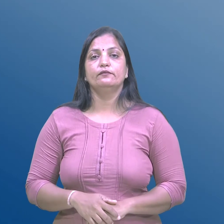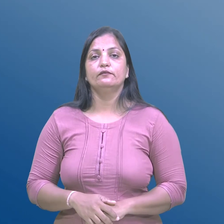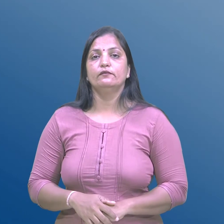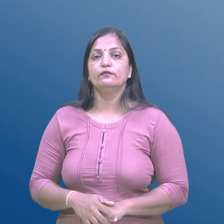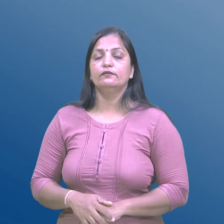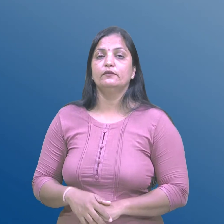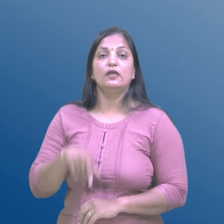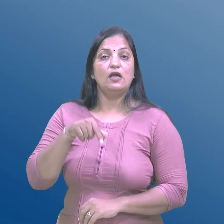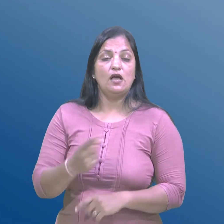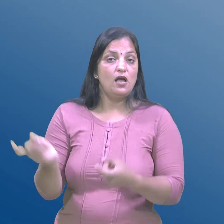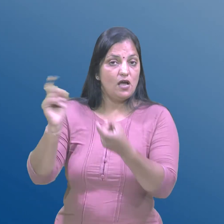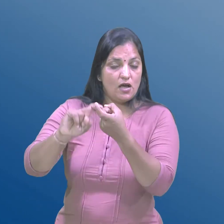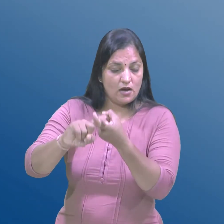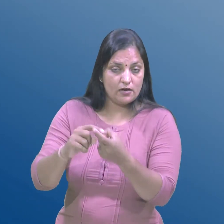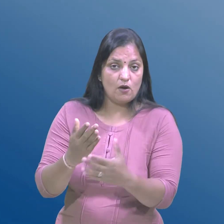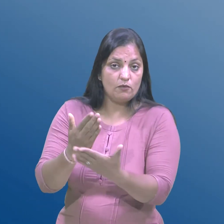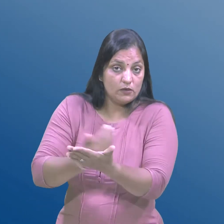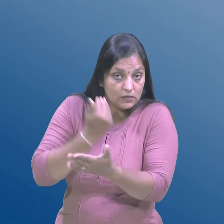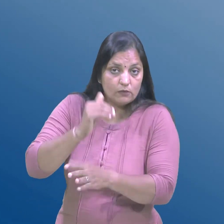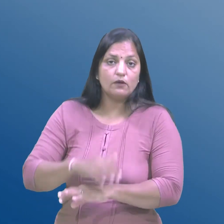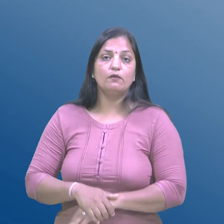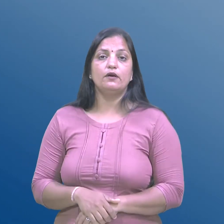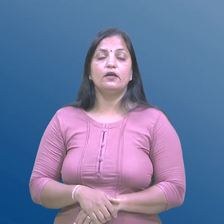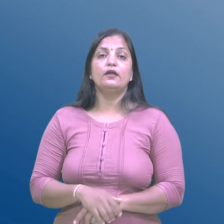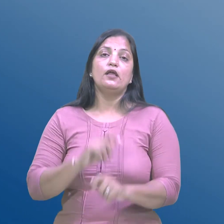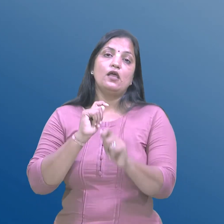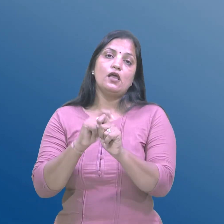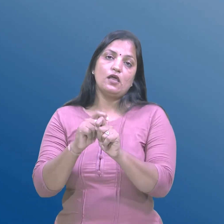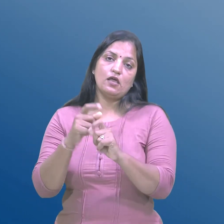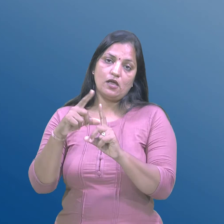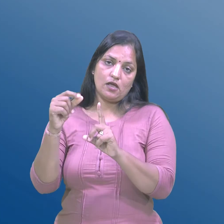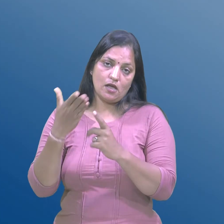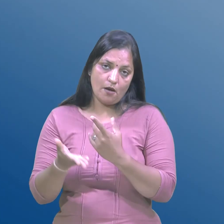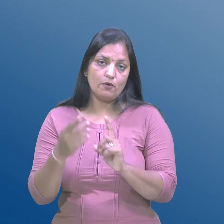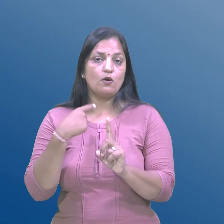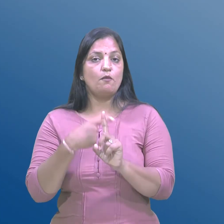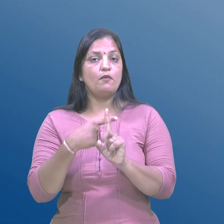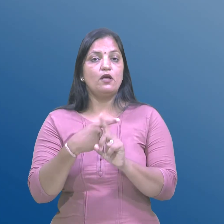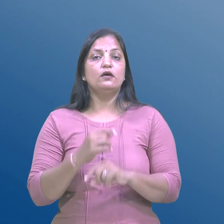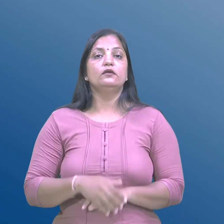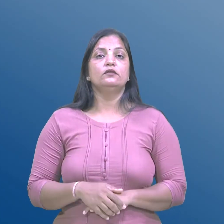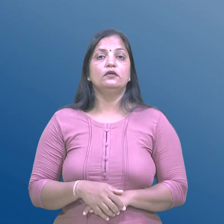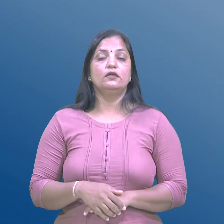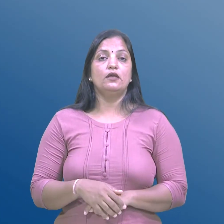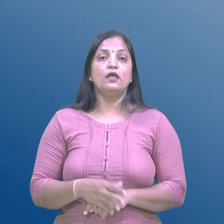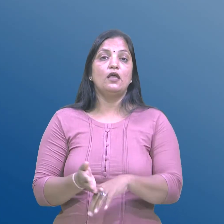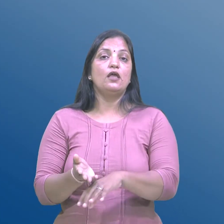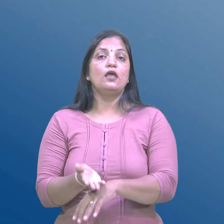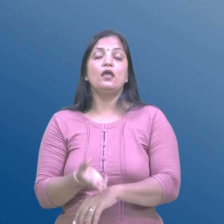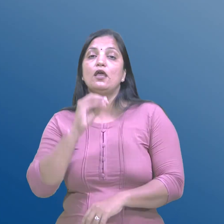આવી ઘટનાઓથી બચવા માટે પગલાં ભરવા અને તેની જાણ કરવા માટેની પ્રક્રિયા